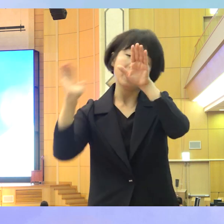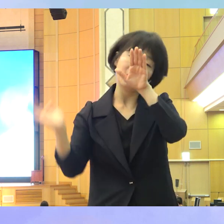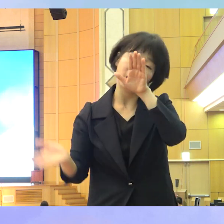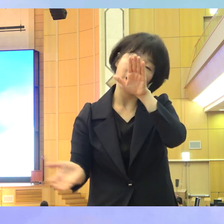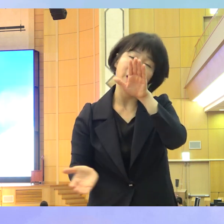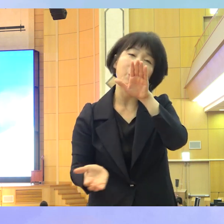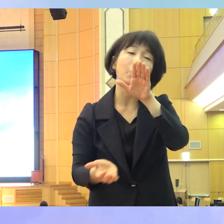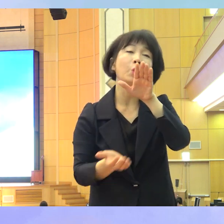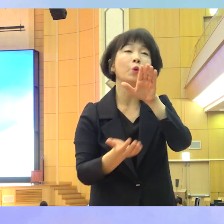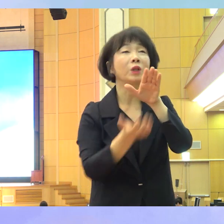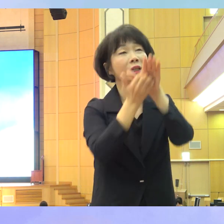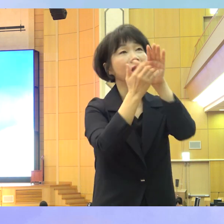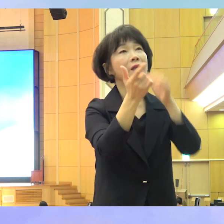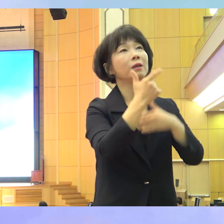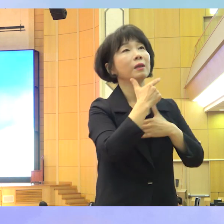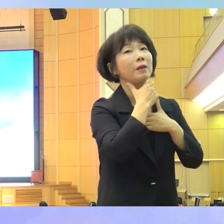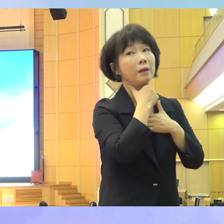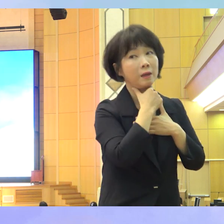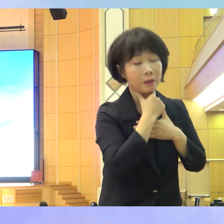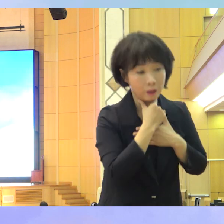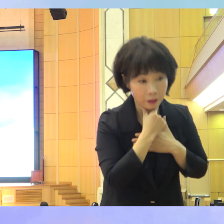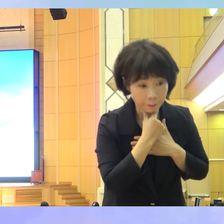나도